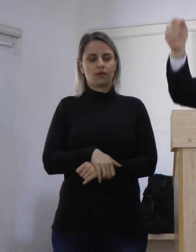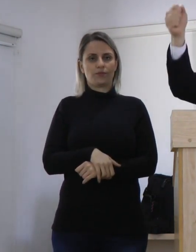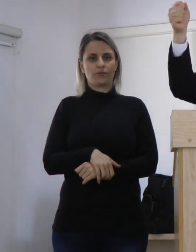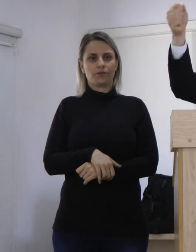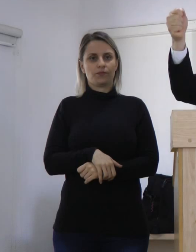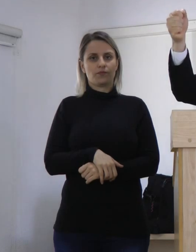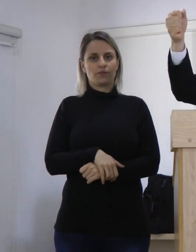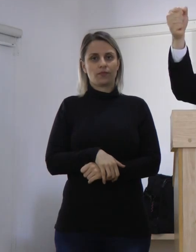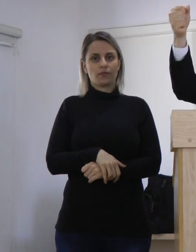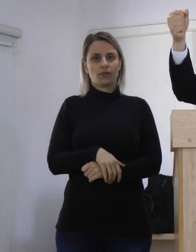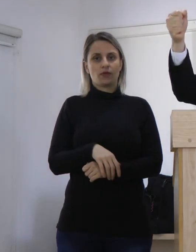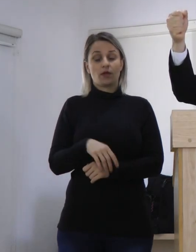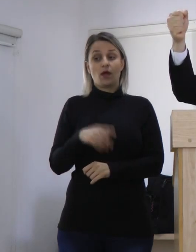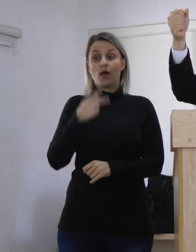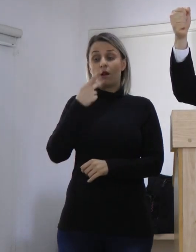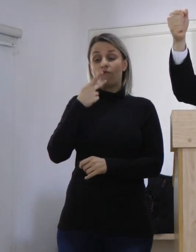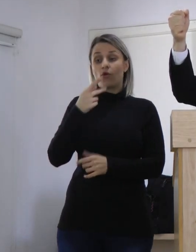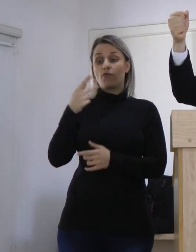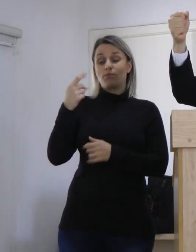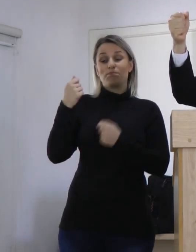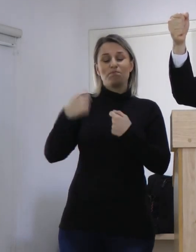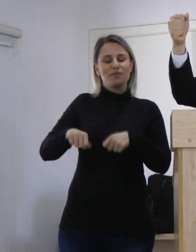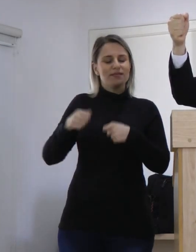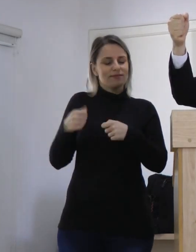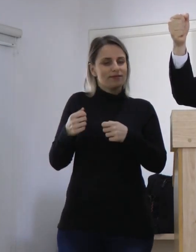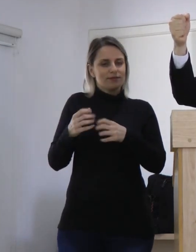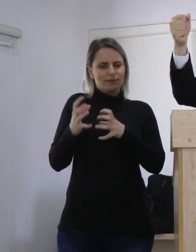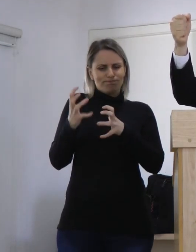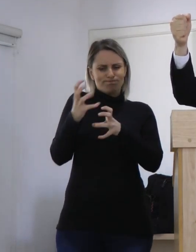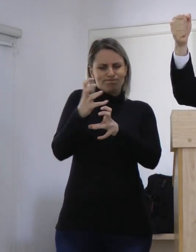agarre-se no cipó verde da esperança e da fé.